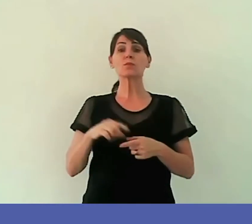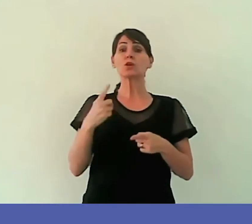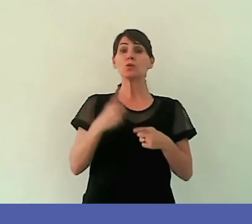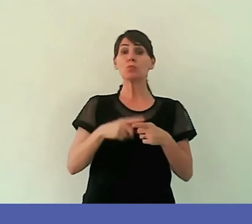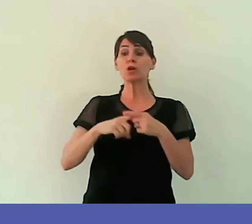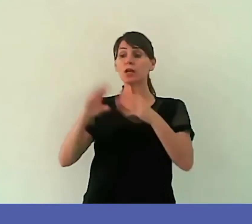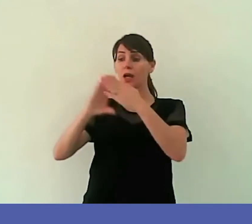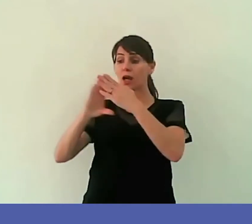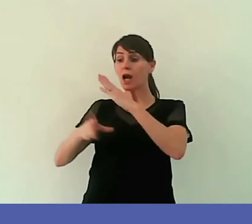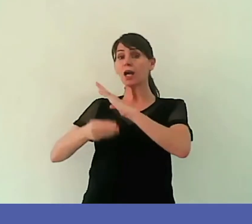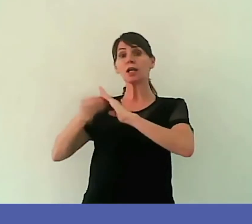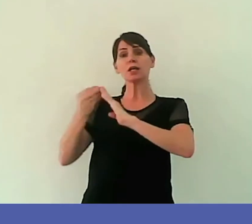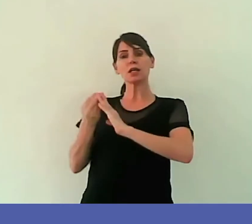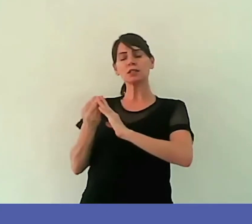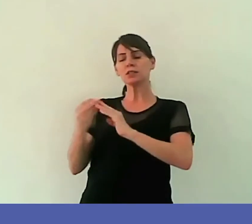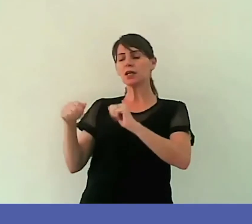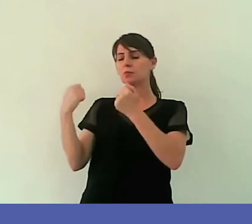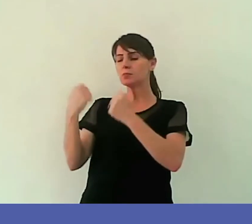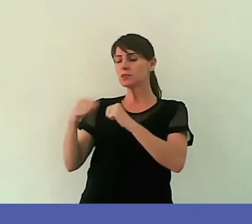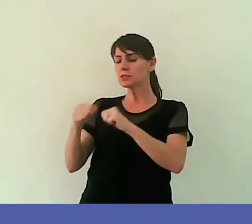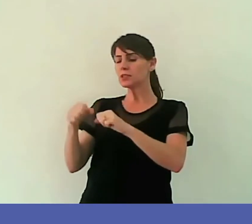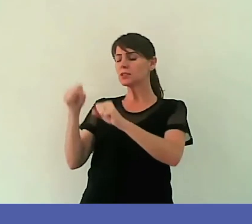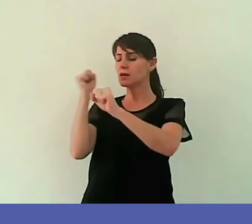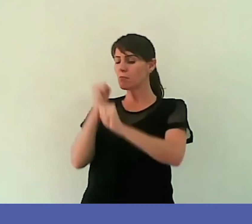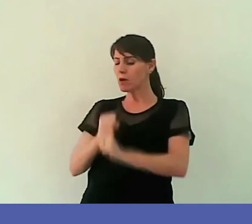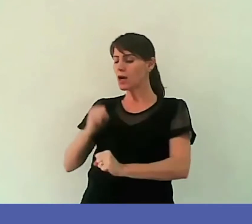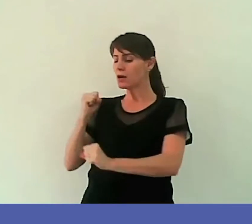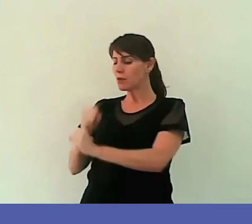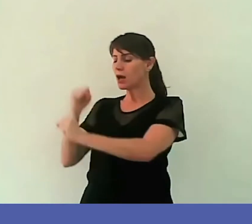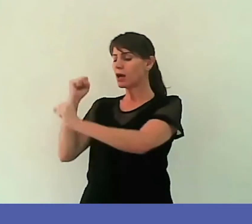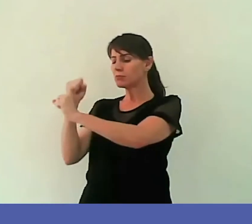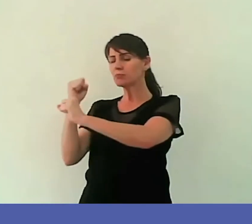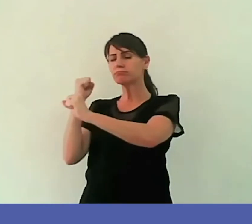ser construída, ela precisa ser